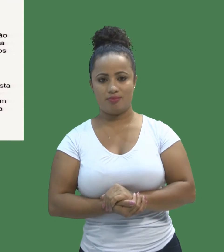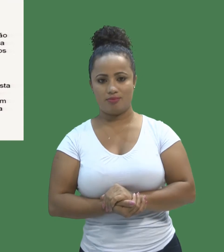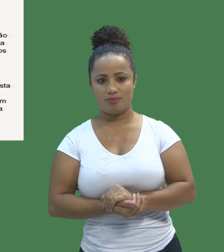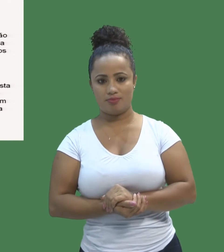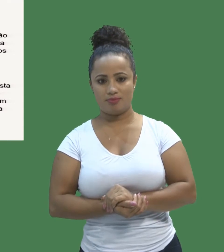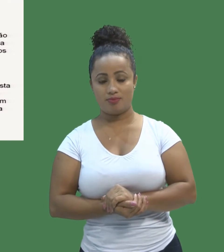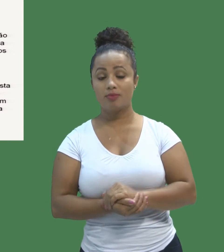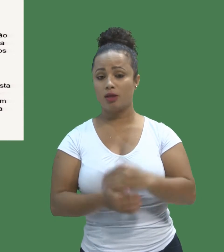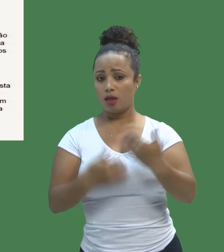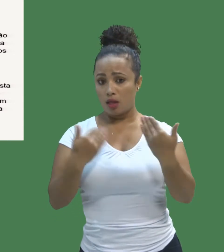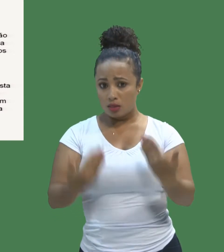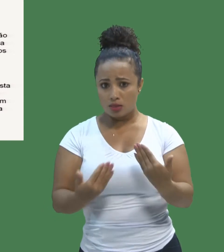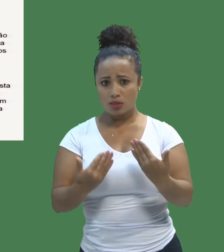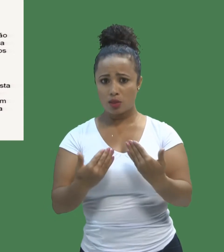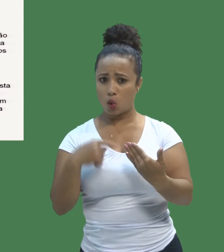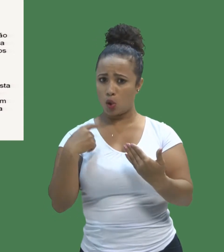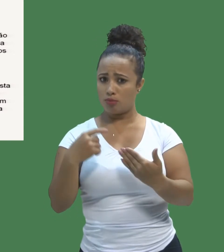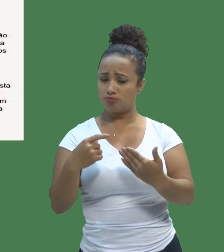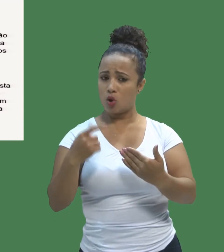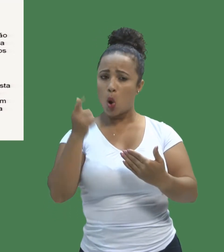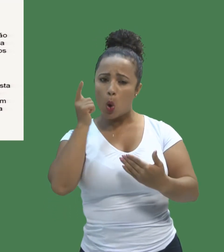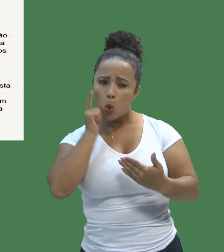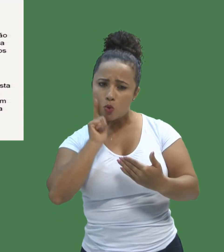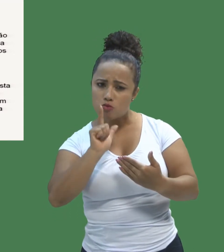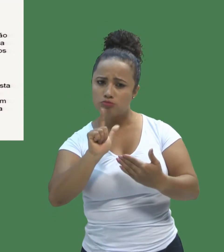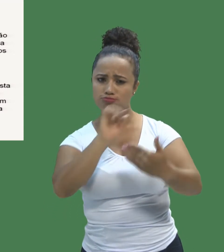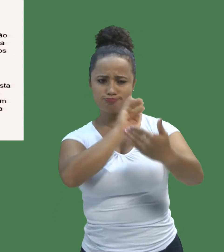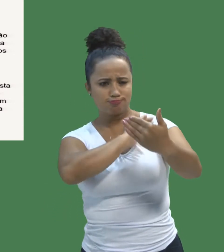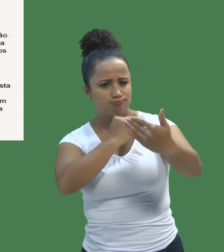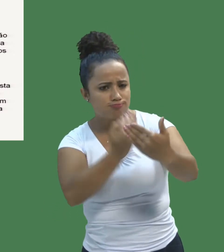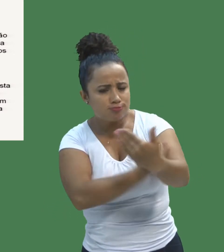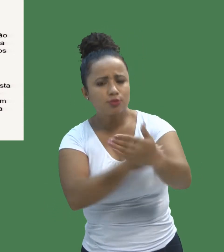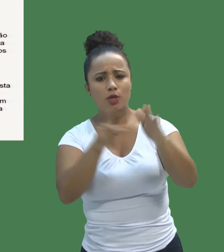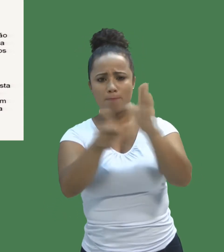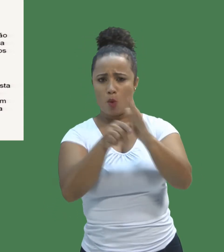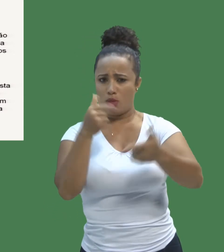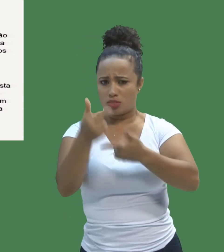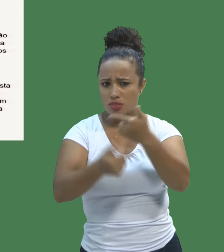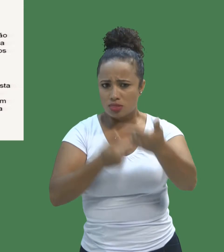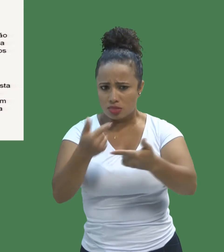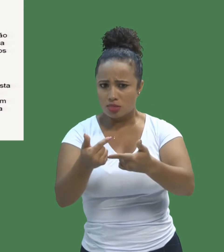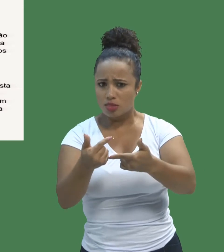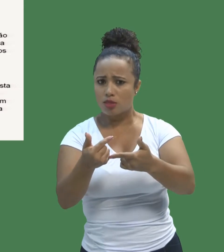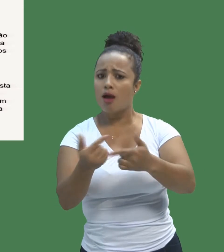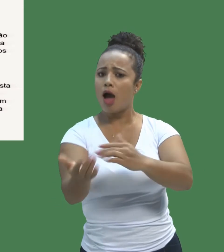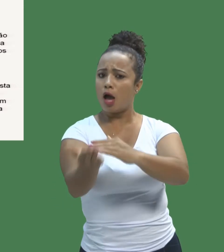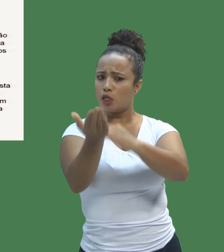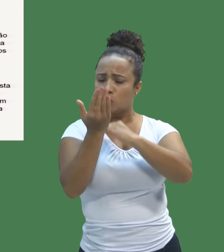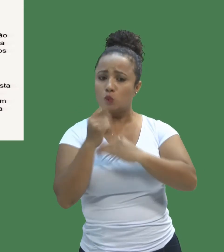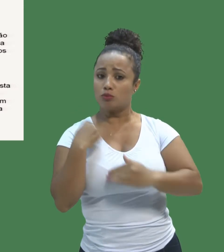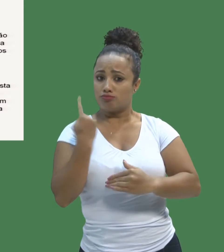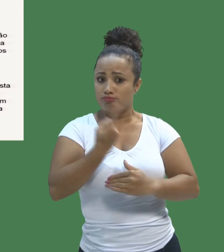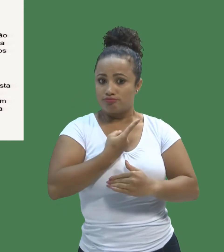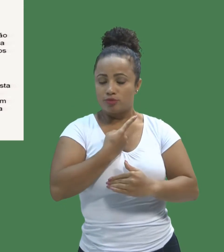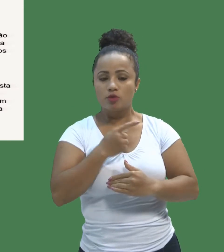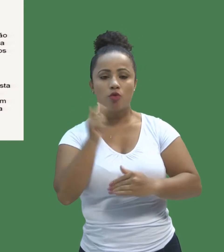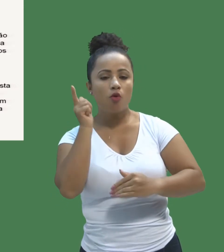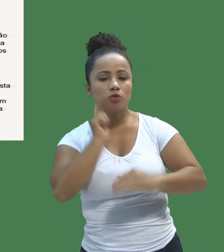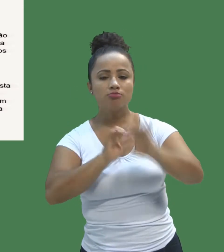trabalho é a mercadoria que possui a propriedade única de ser capaz de criar